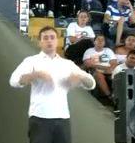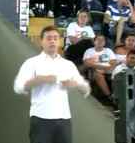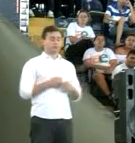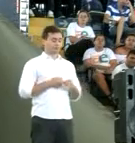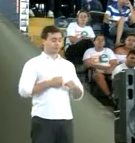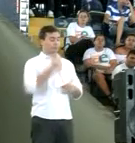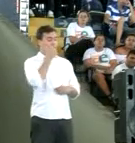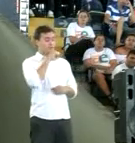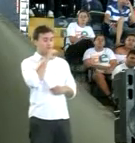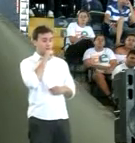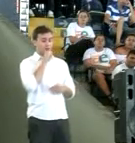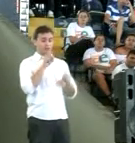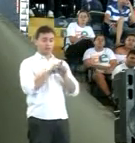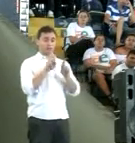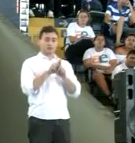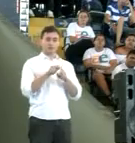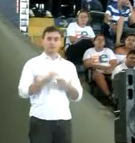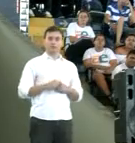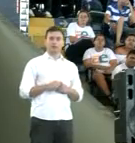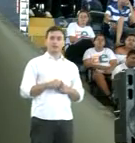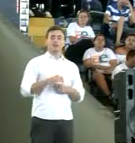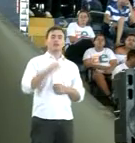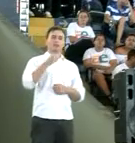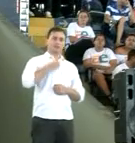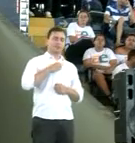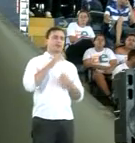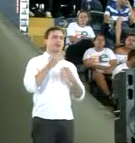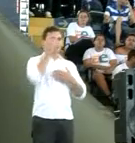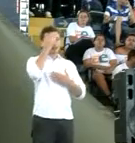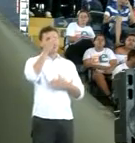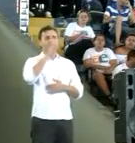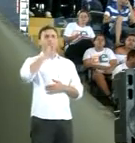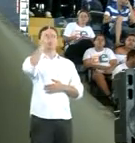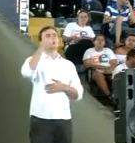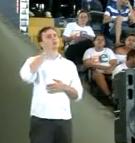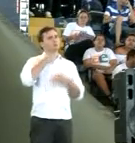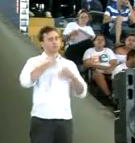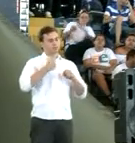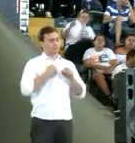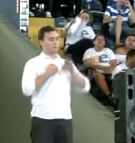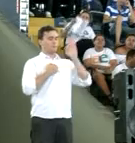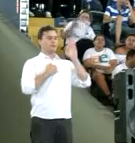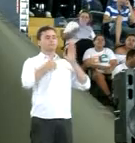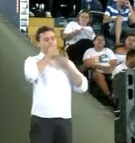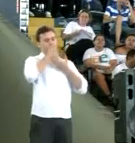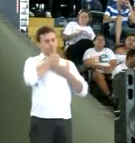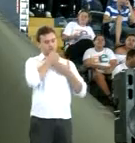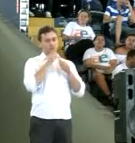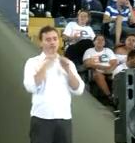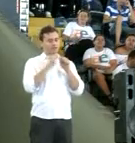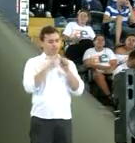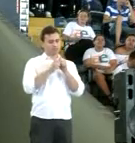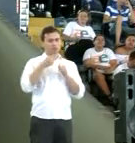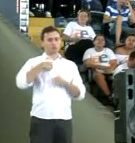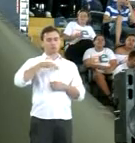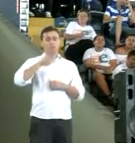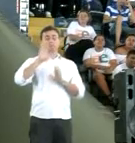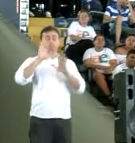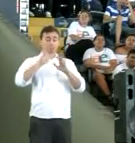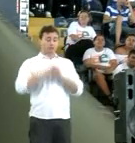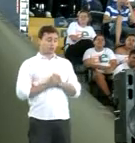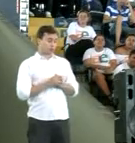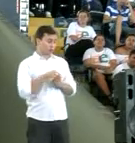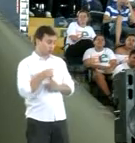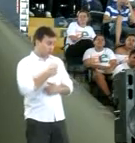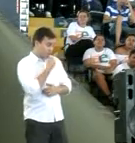muito religiosa, diz: graças a Deus, vou pagar minhas promessas. Porque o negócio lá em casa é desse jeito. Vou pagar minhas promessas. Aí eu digo: